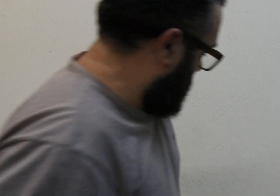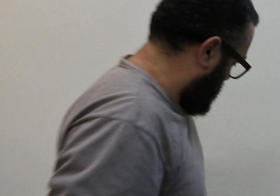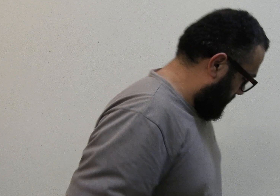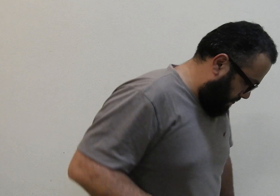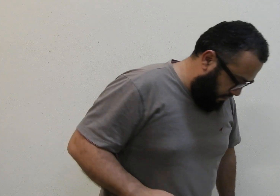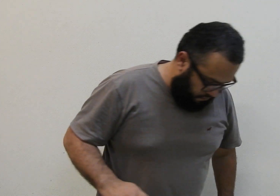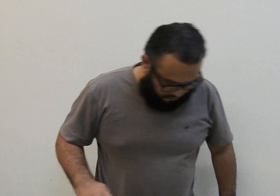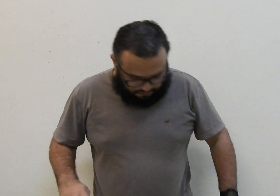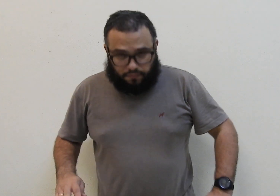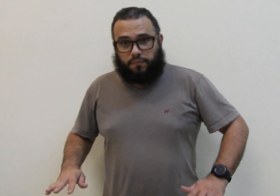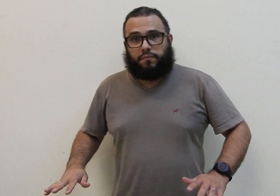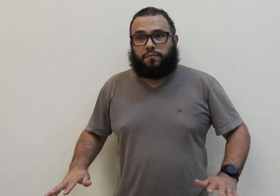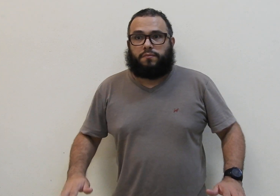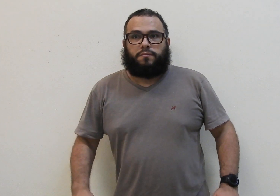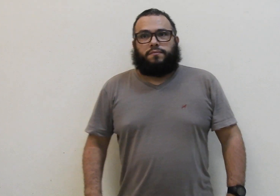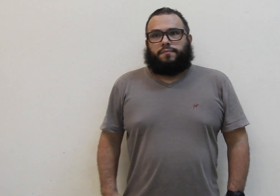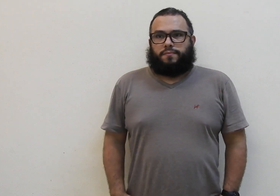Ai, muda de foco quando tá filmando.